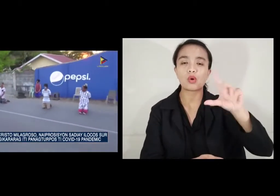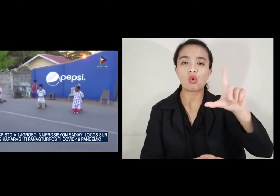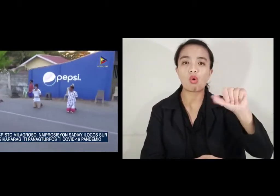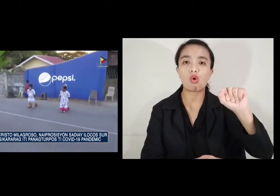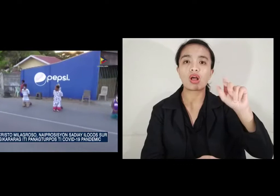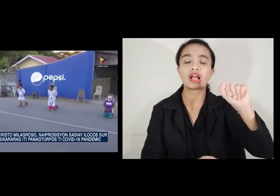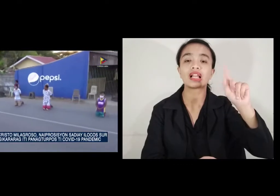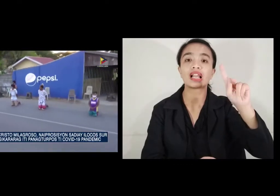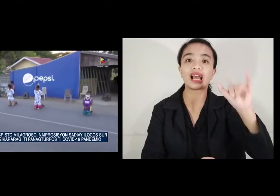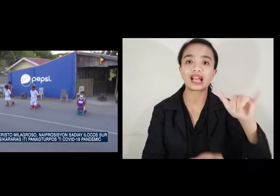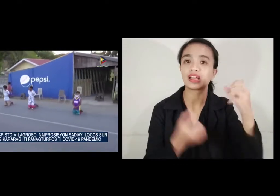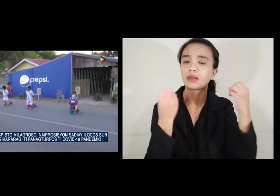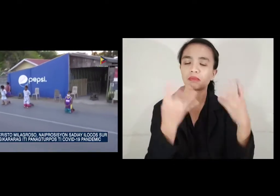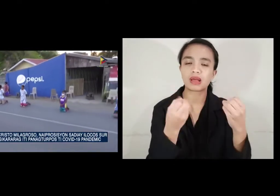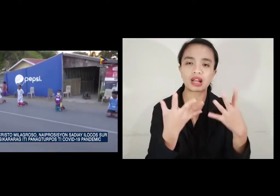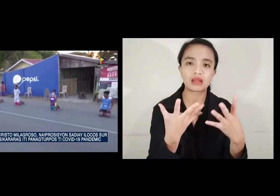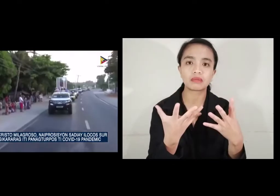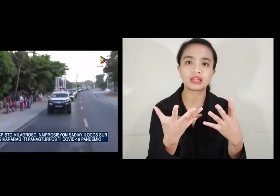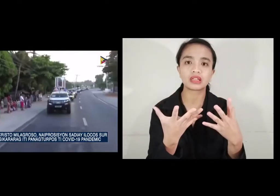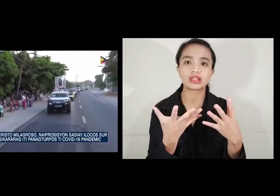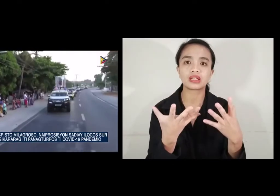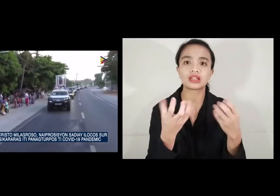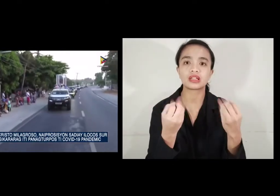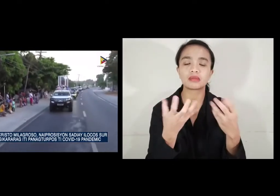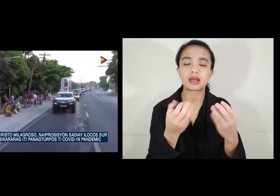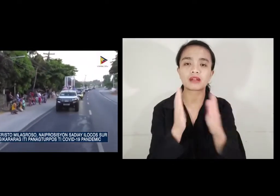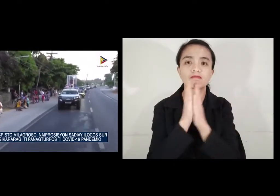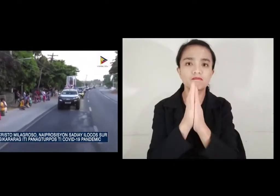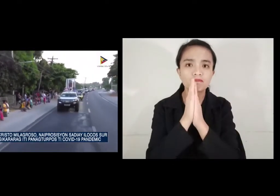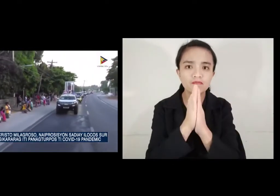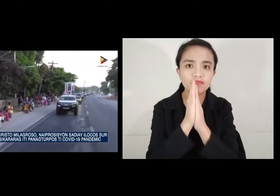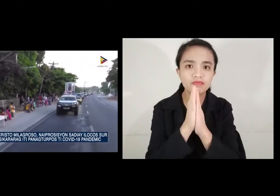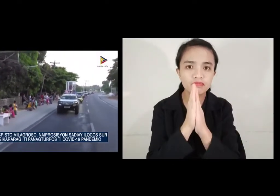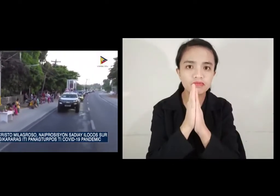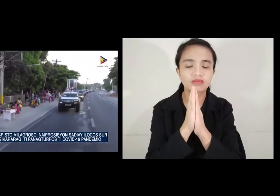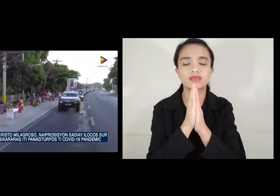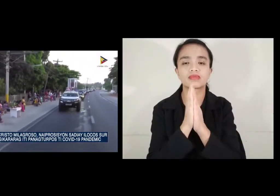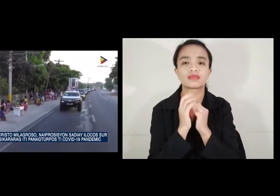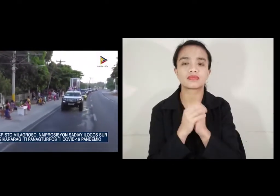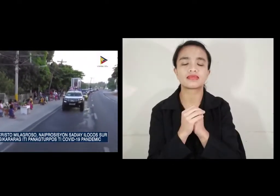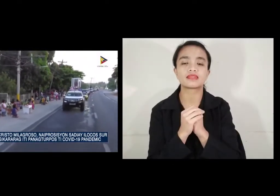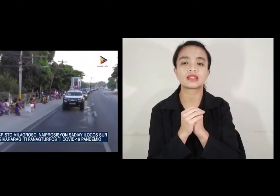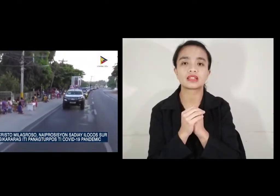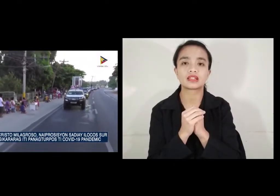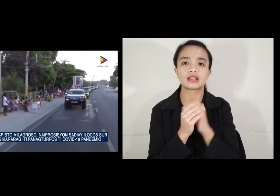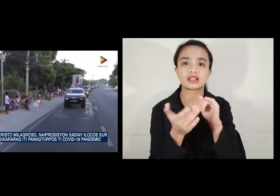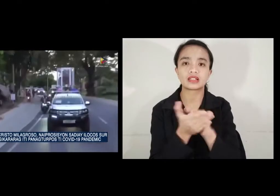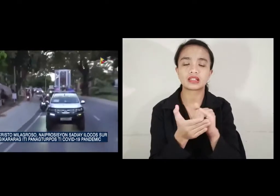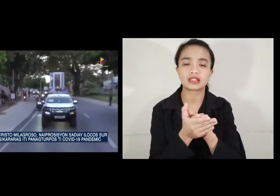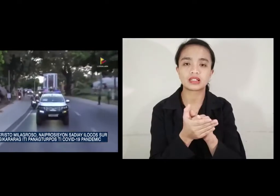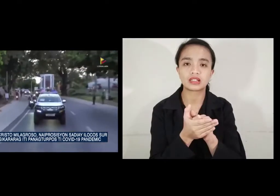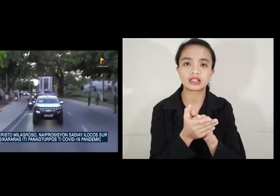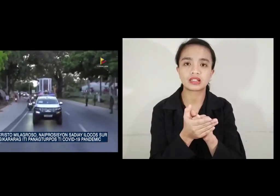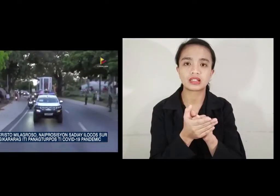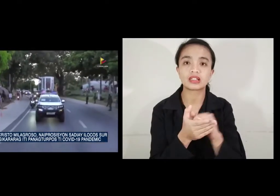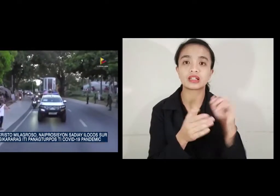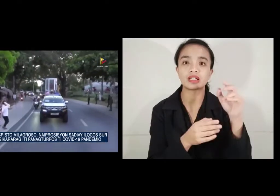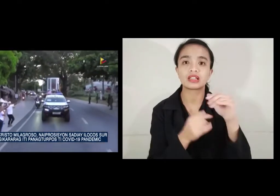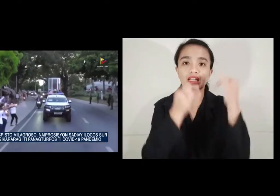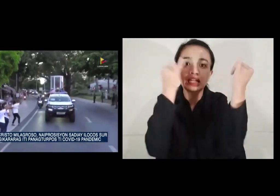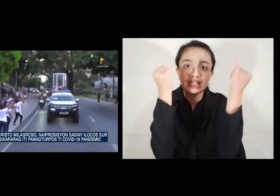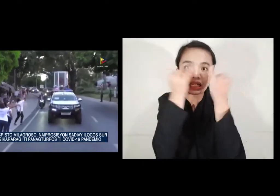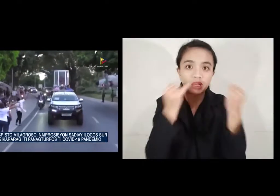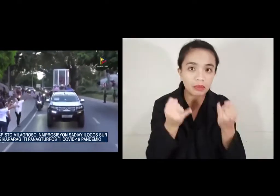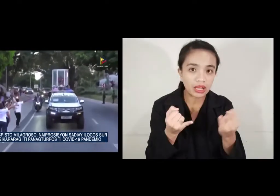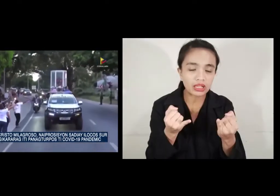kaya't patsyan naging foto kahit naging tumiling nakatulong dahil after that do'y nukena, kaya't nakay kaadat dahil